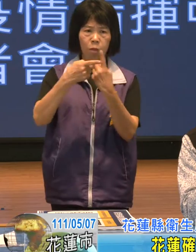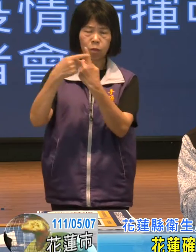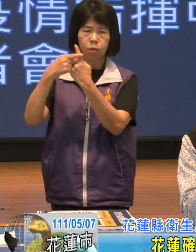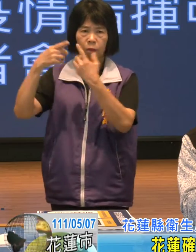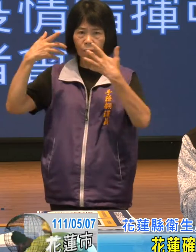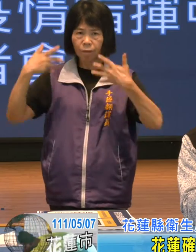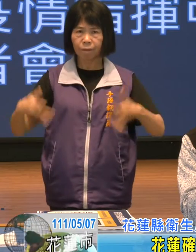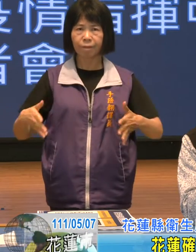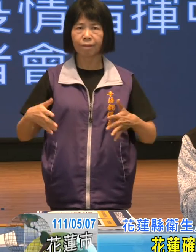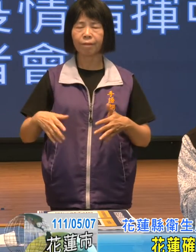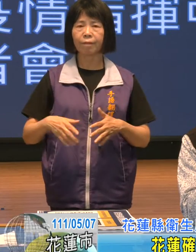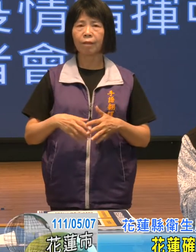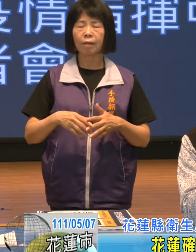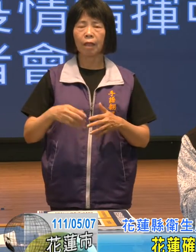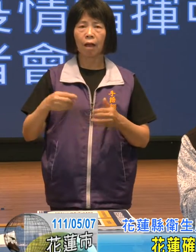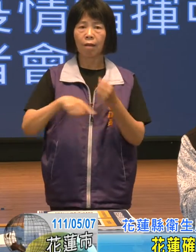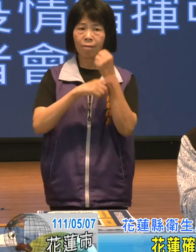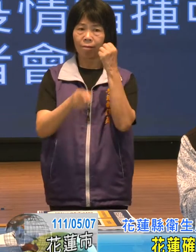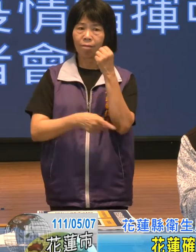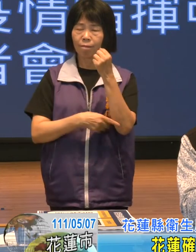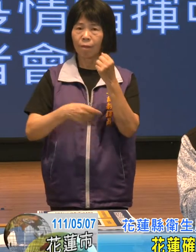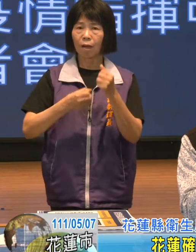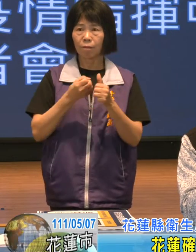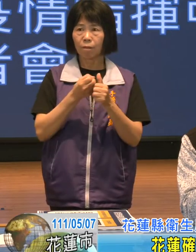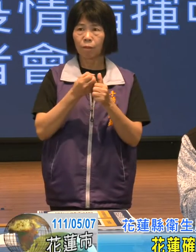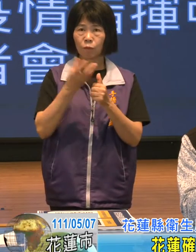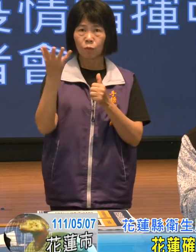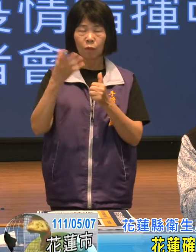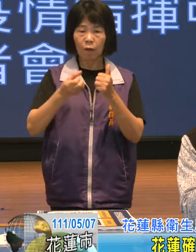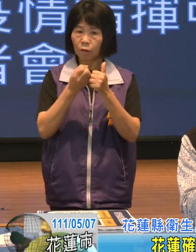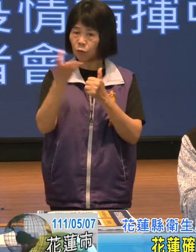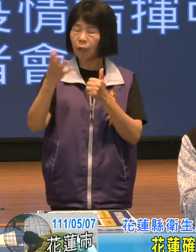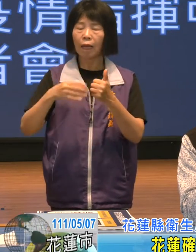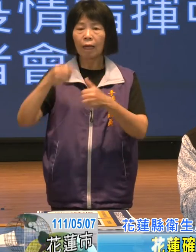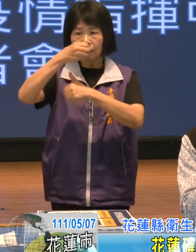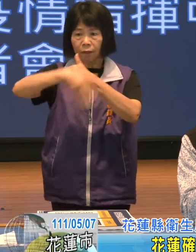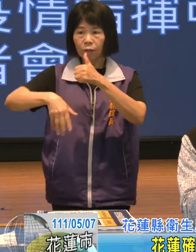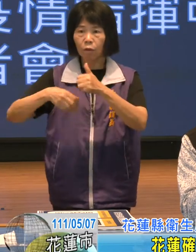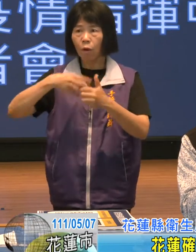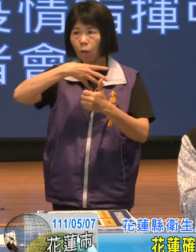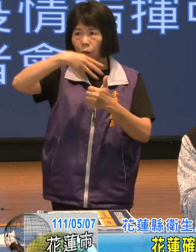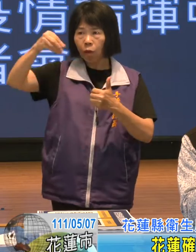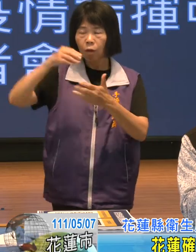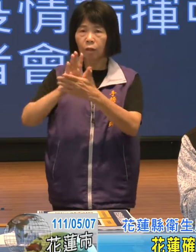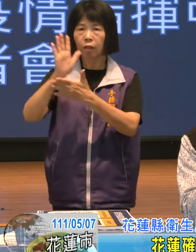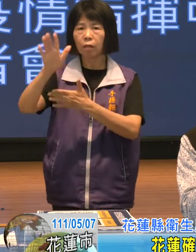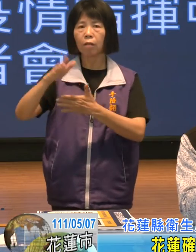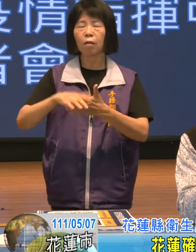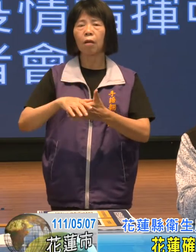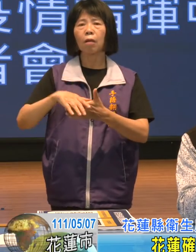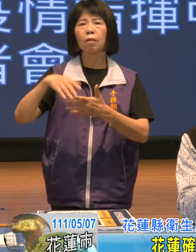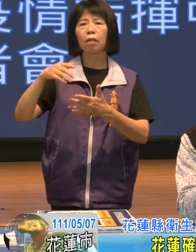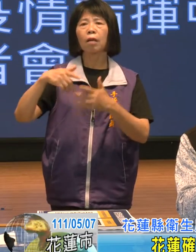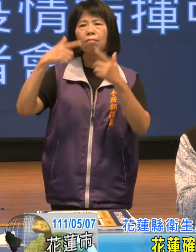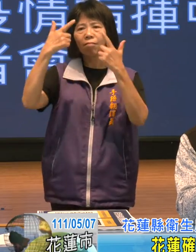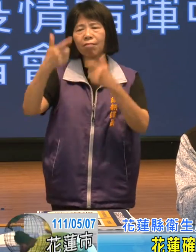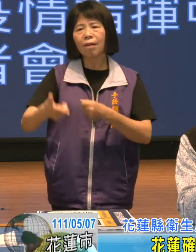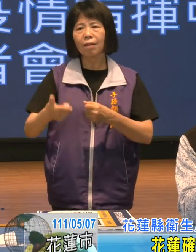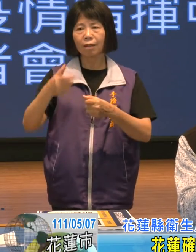案进到我们的法传系统之后，那我想再从中央倒下来的速度被延缓了，所以我想